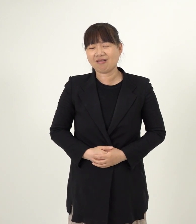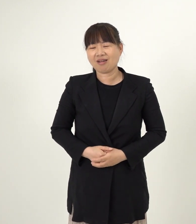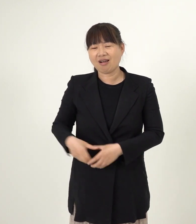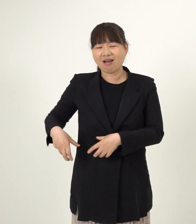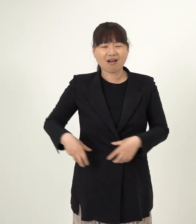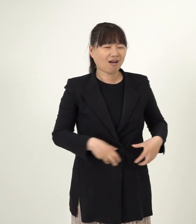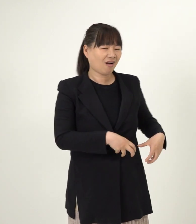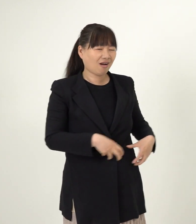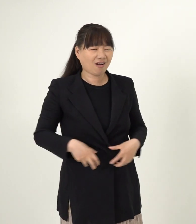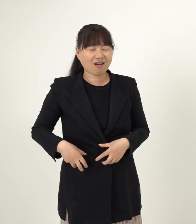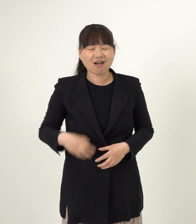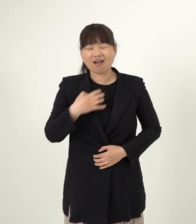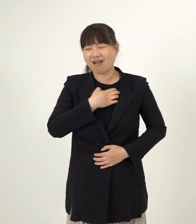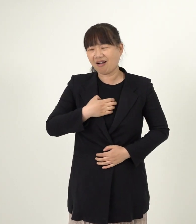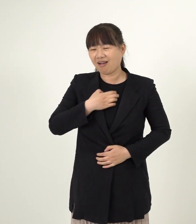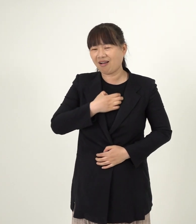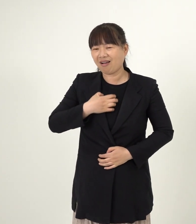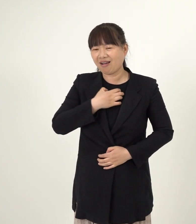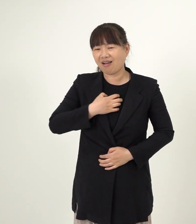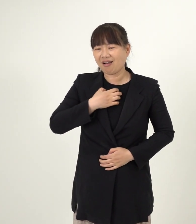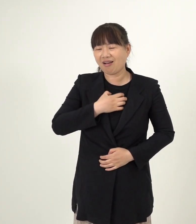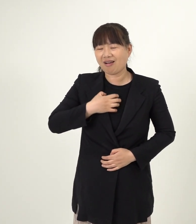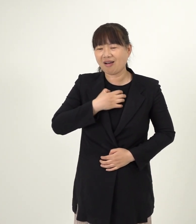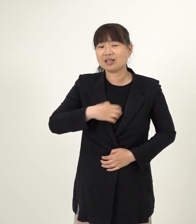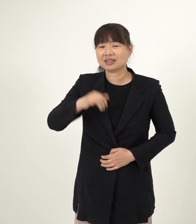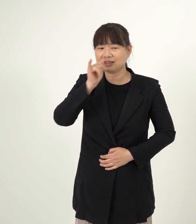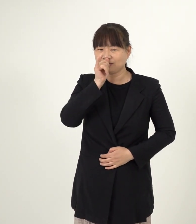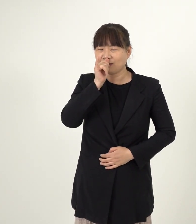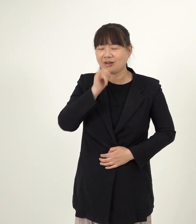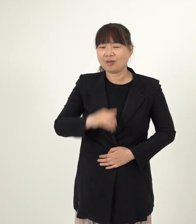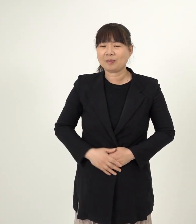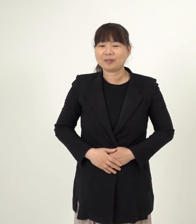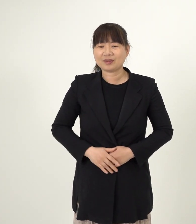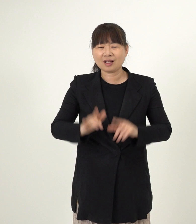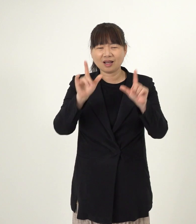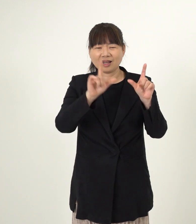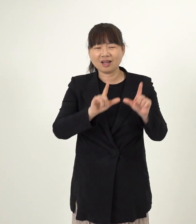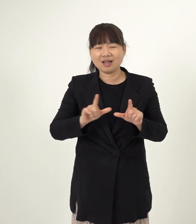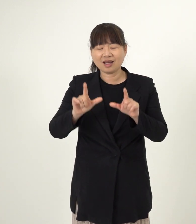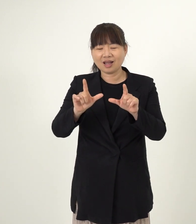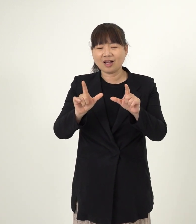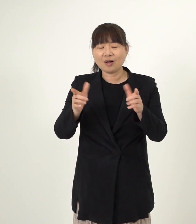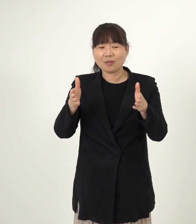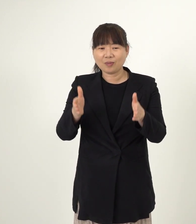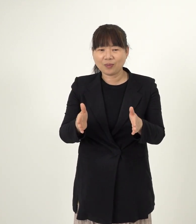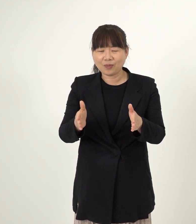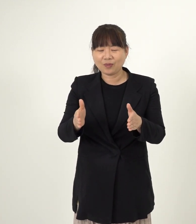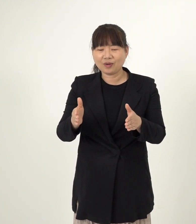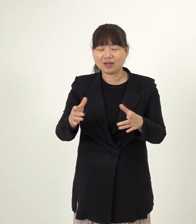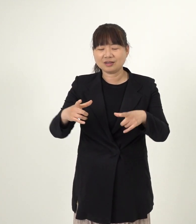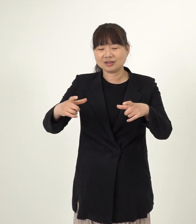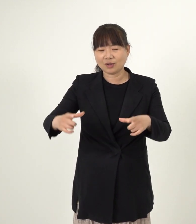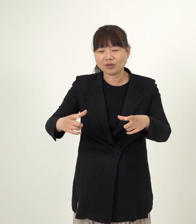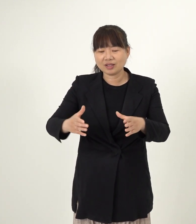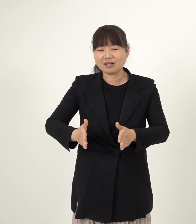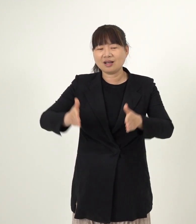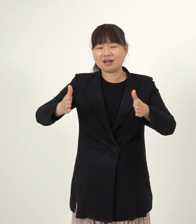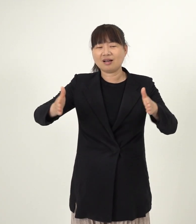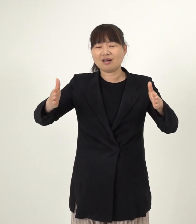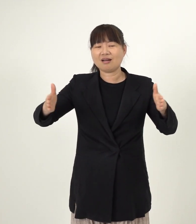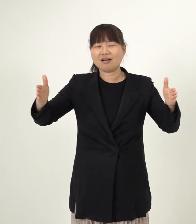우왕좌왕, 전정긍긍. 그러면서 삶의 폭과 영역이 넓어진다는